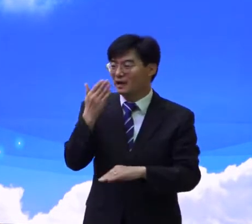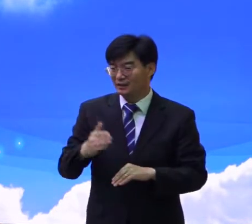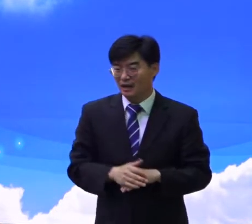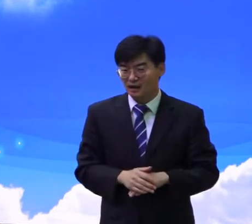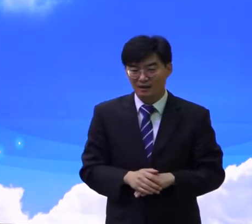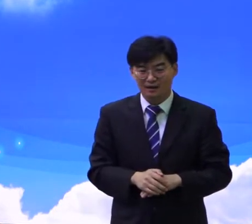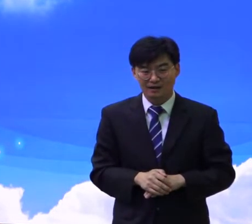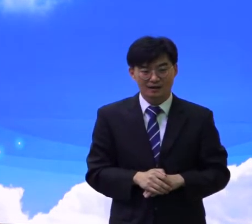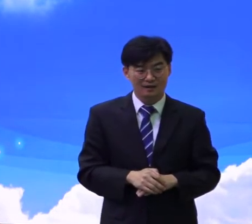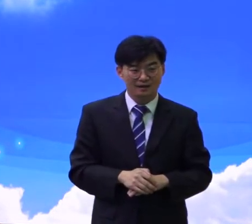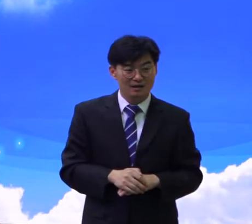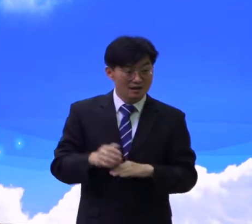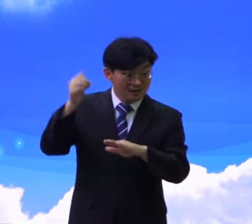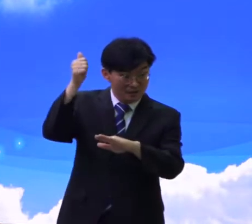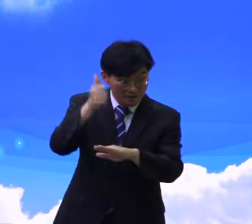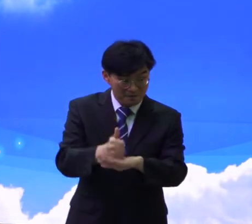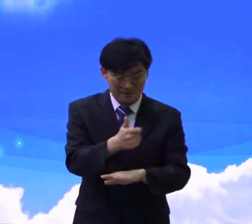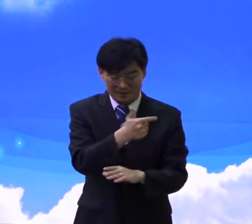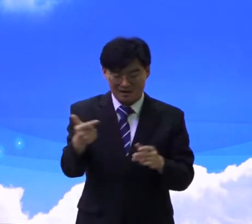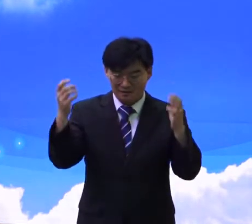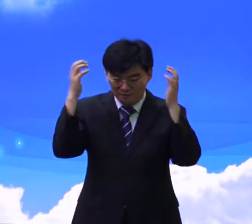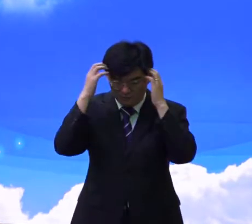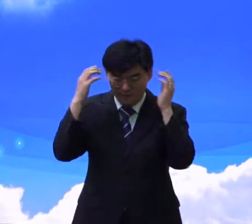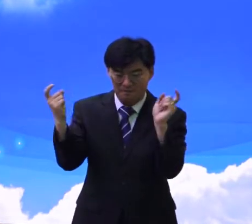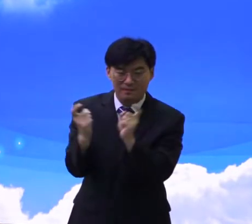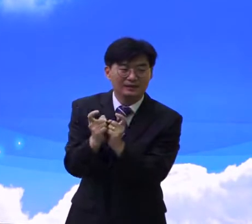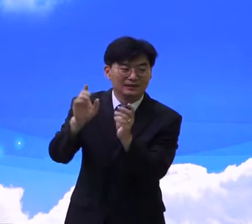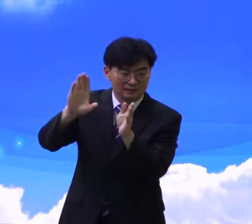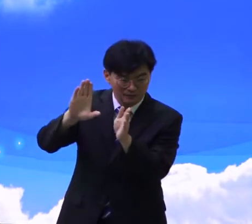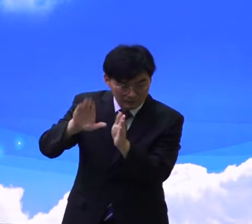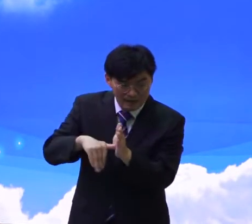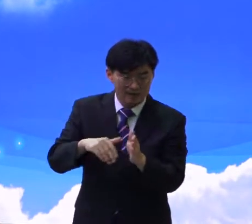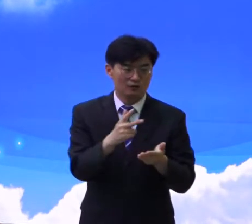안에서 특별한 존재들입니다. 주님 안에서.